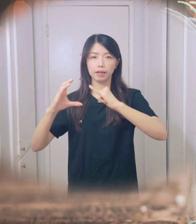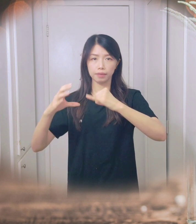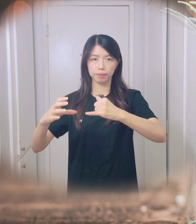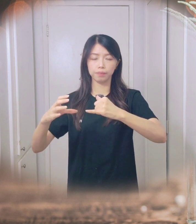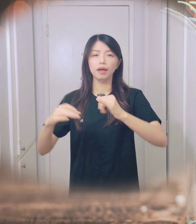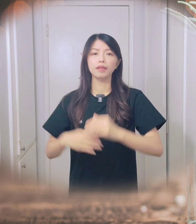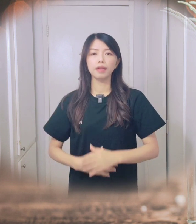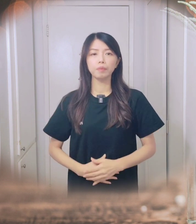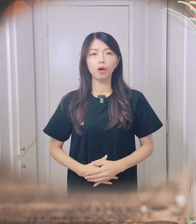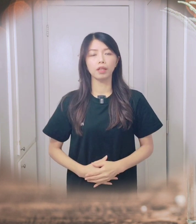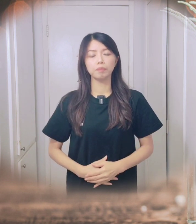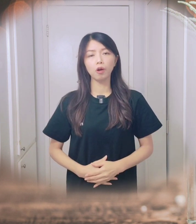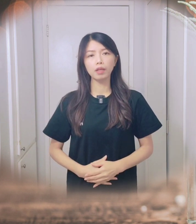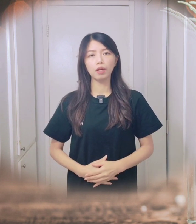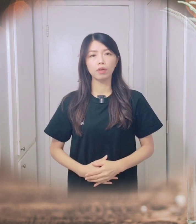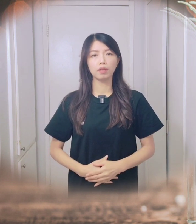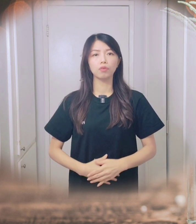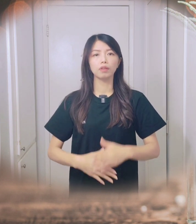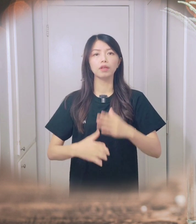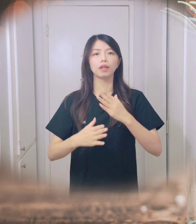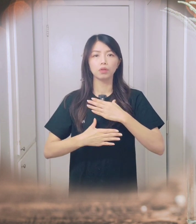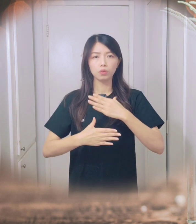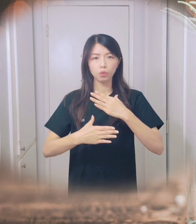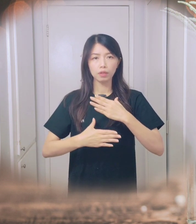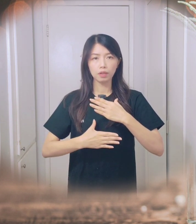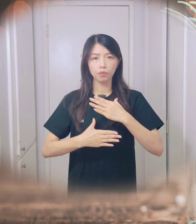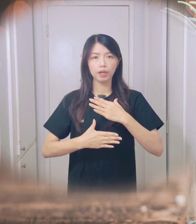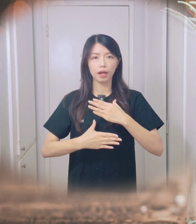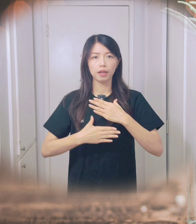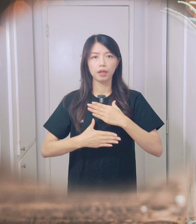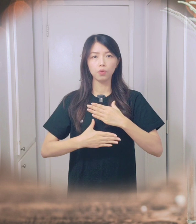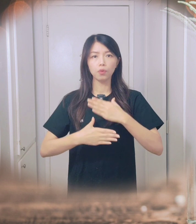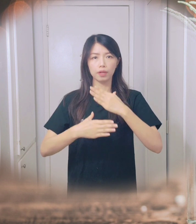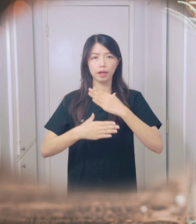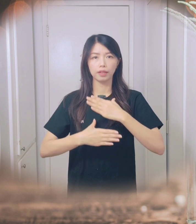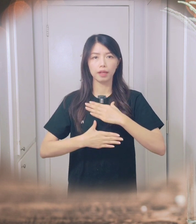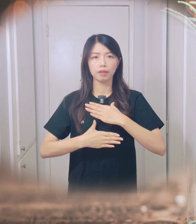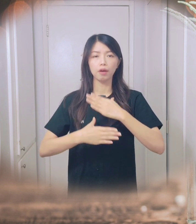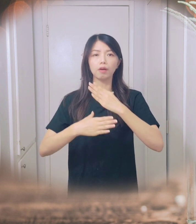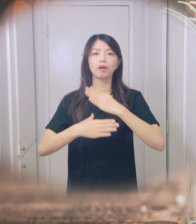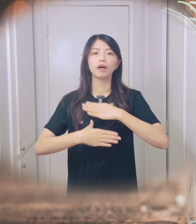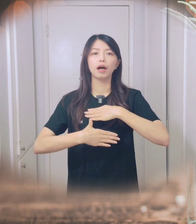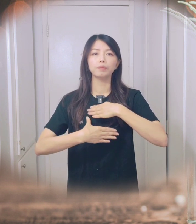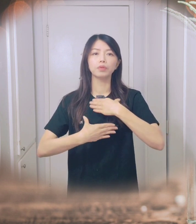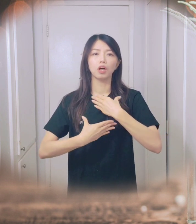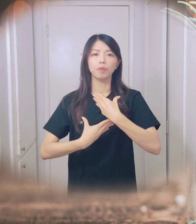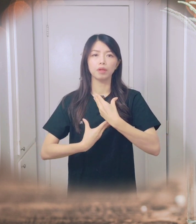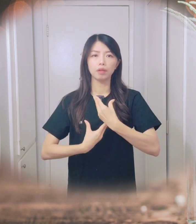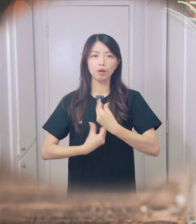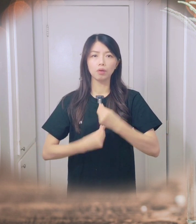세상. 세상 평안. 평안이라고 하는 수어는 손을 위아래로 이 상태에서요.